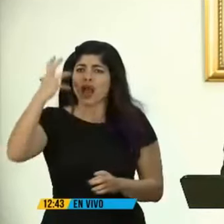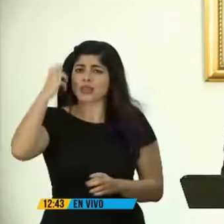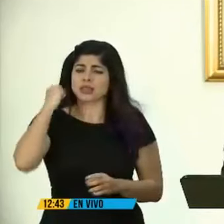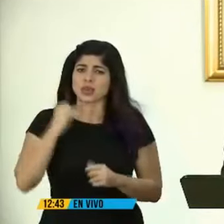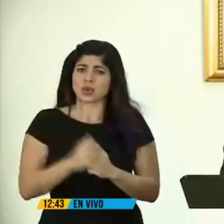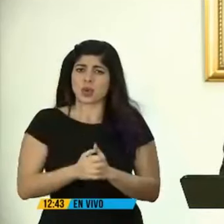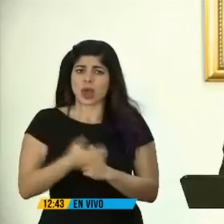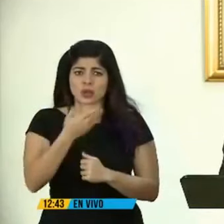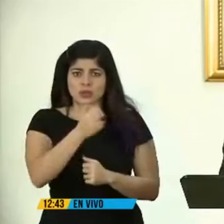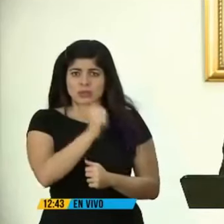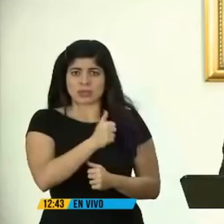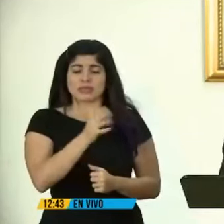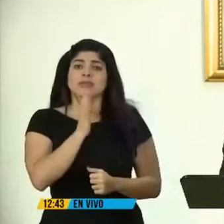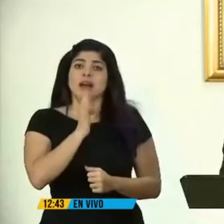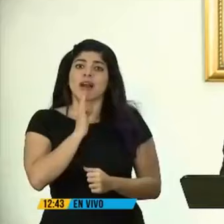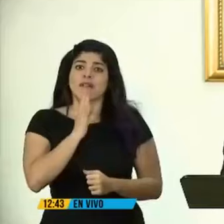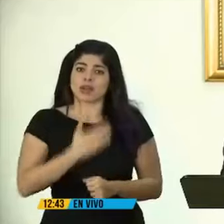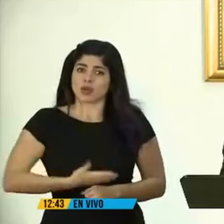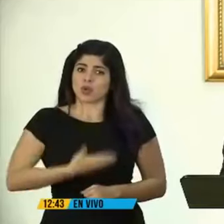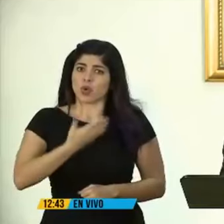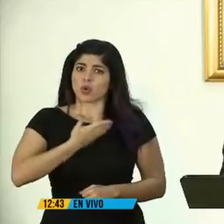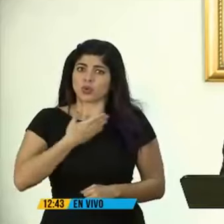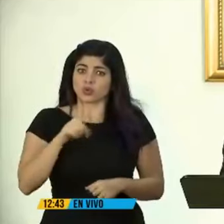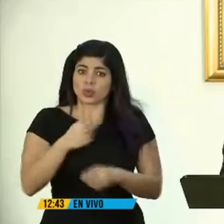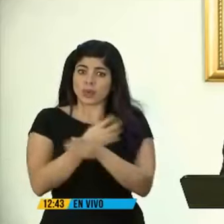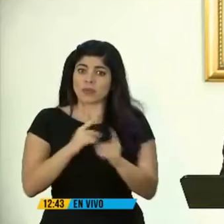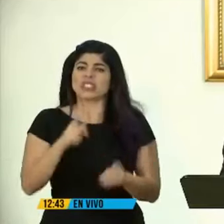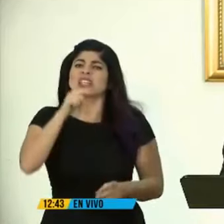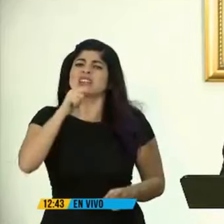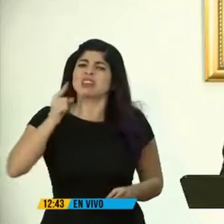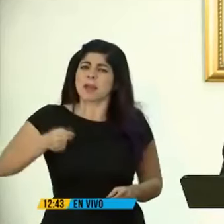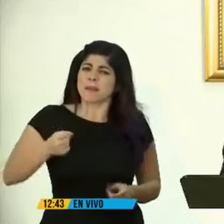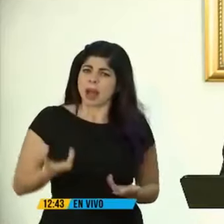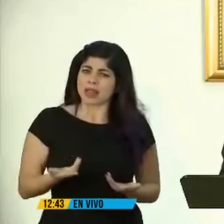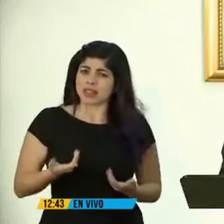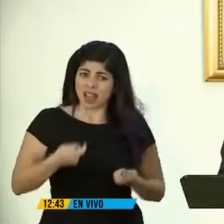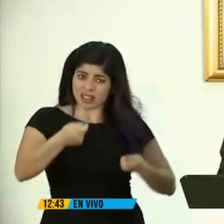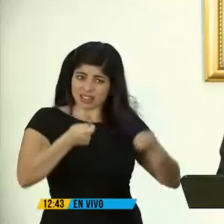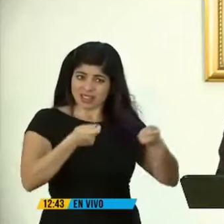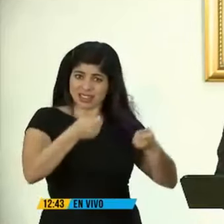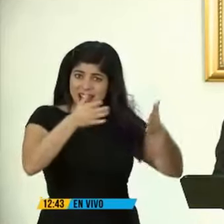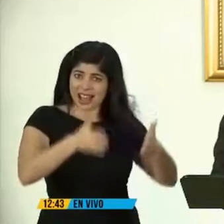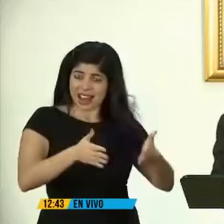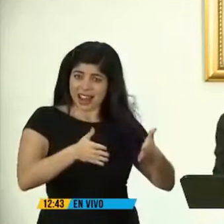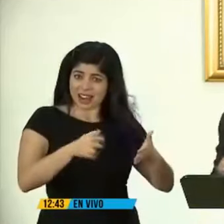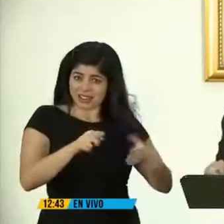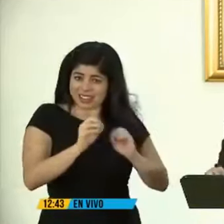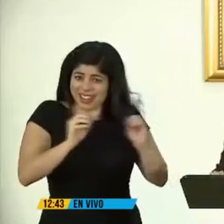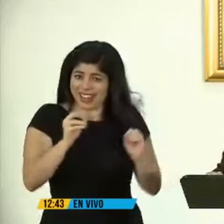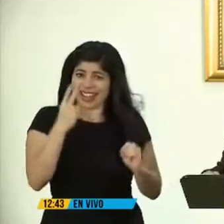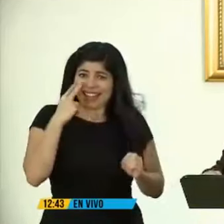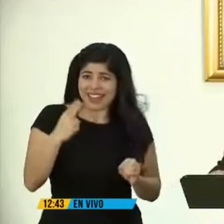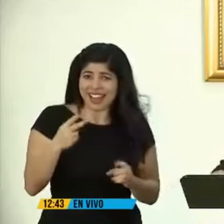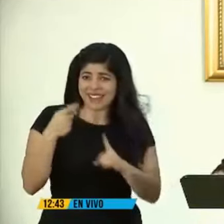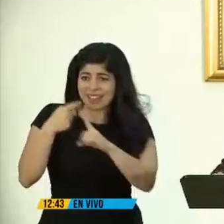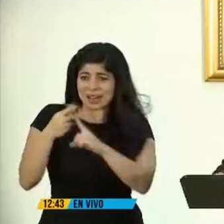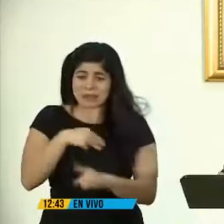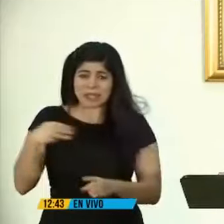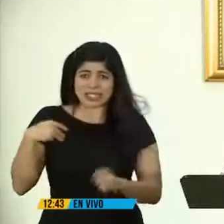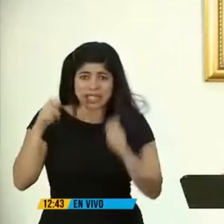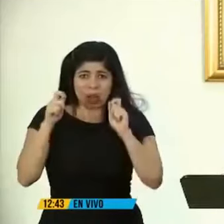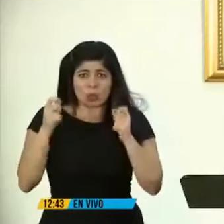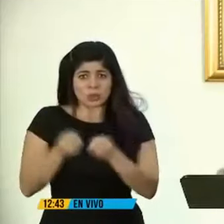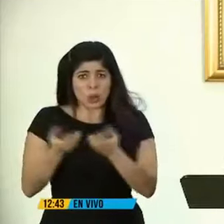cual usted habla orgullosamente. ¿Quién manda aquí? Los traileros, que nada tienen que ver con el ministro de